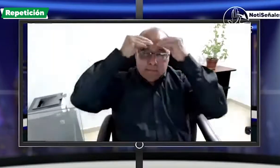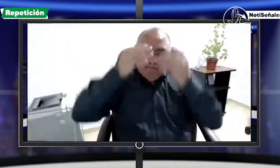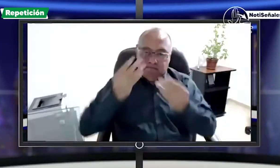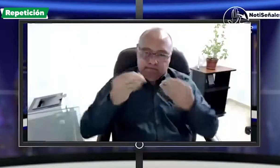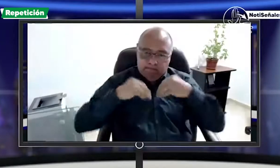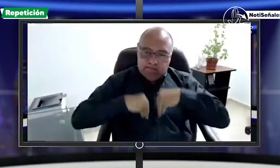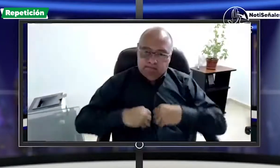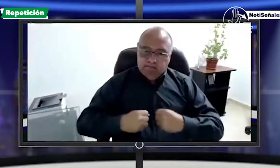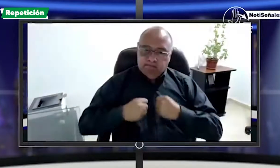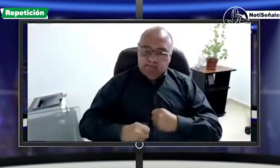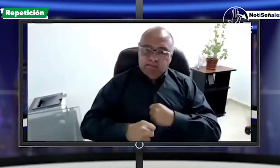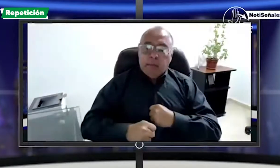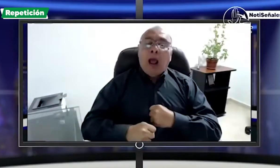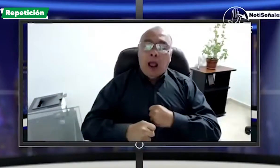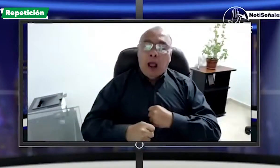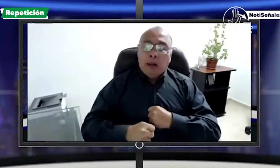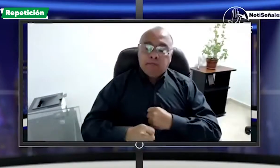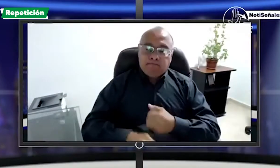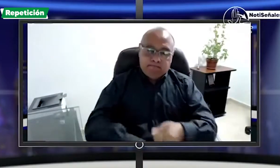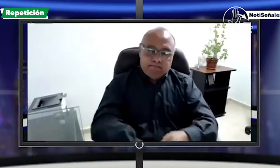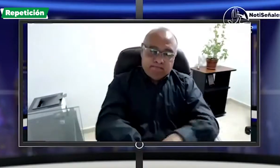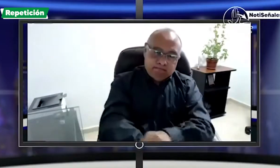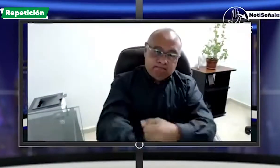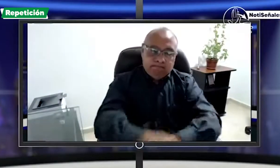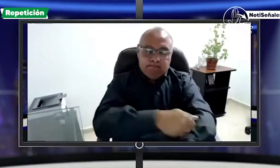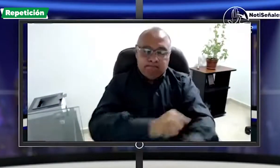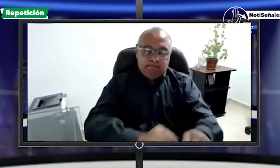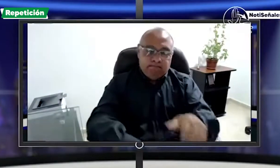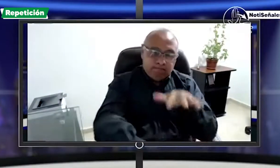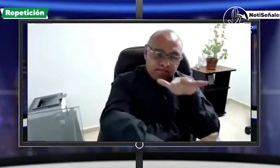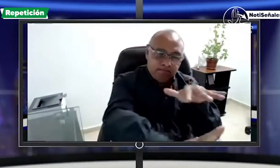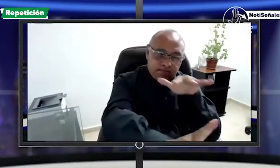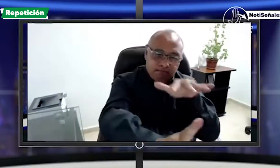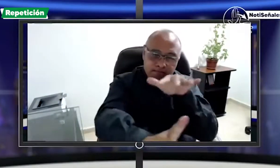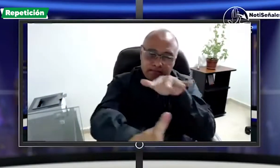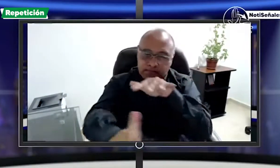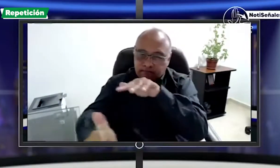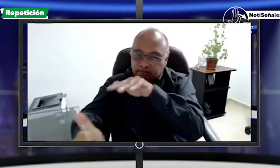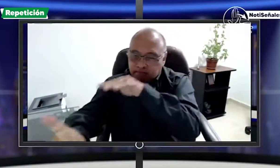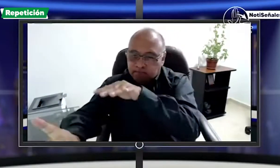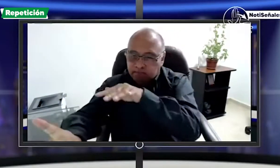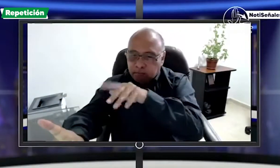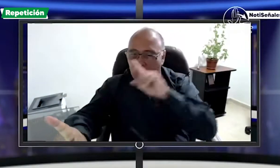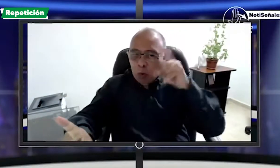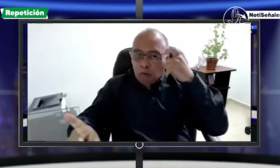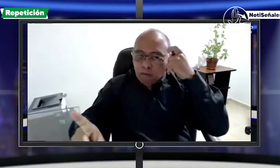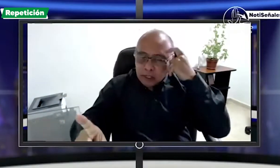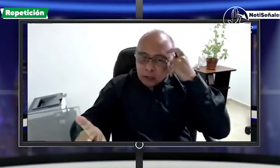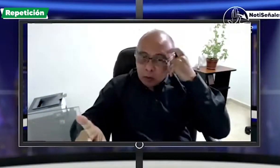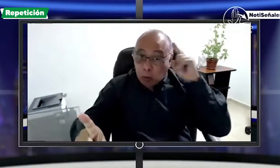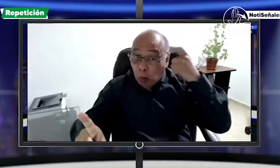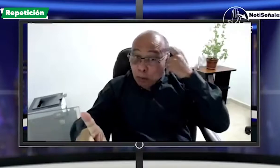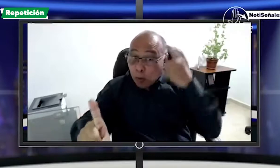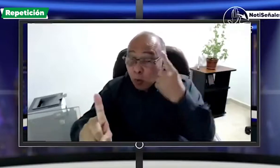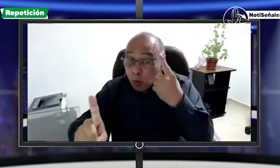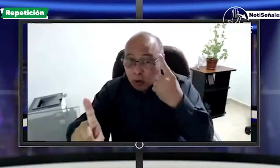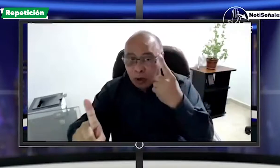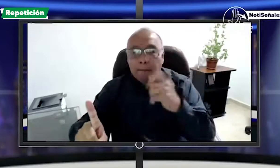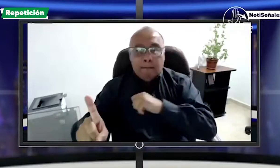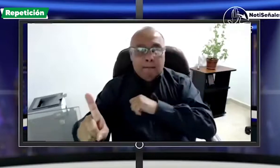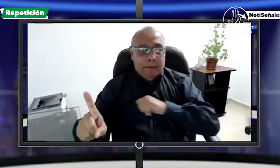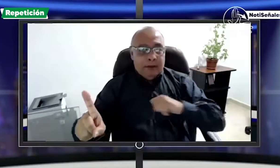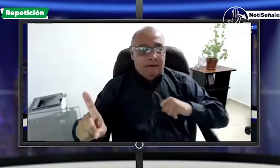reivindicación De los derechos De allí La importancia Entonces De que Como comunidad Sorda Como conozcamos Acerca de la convención